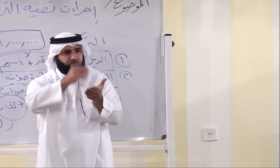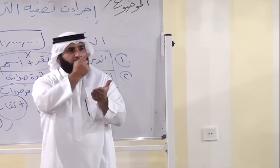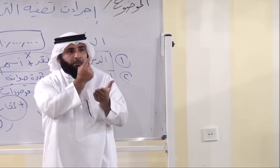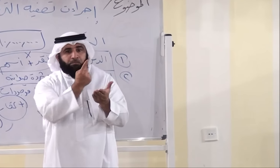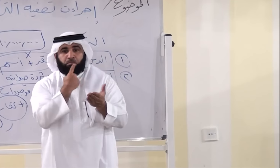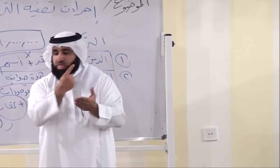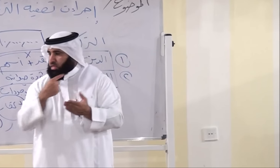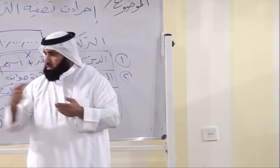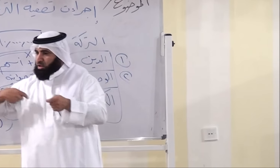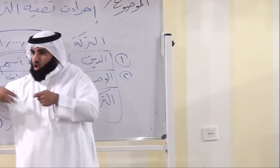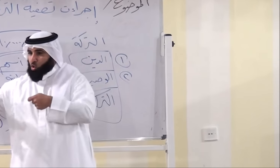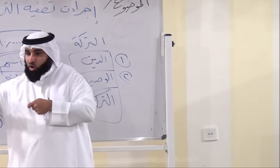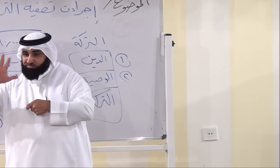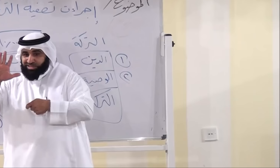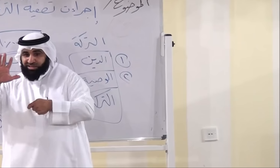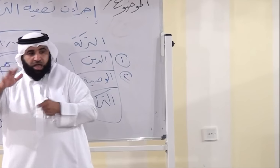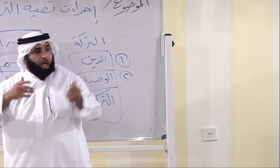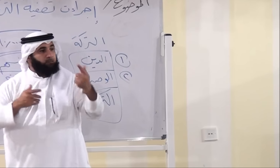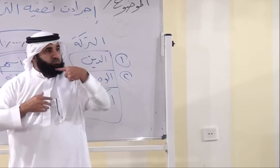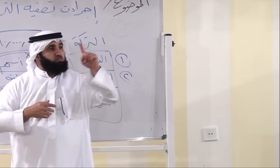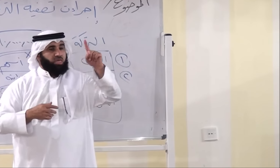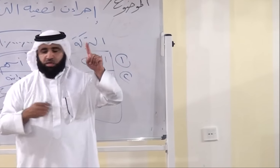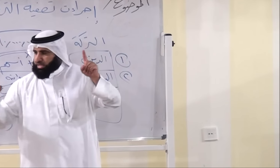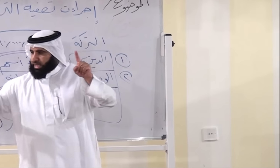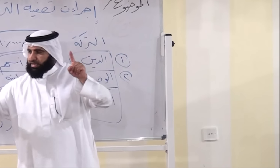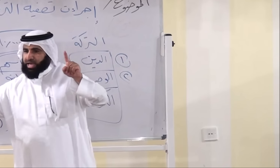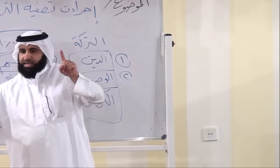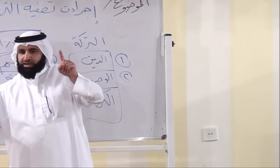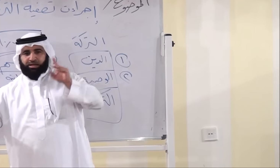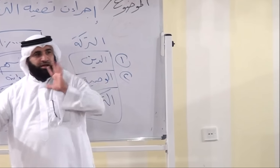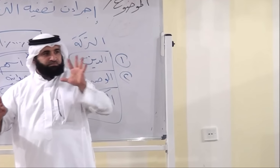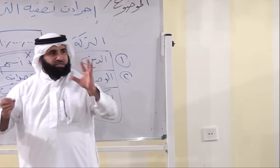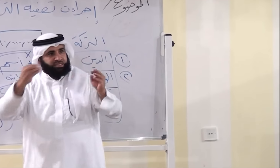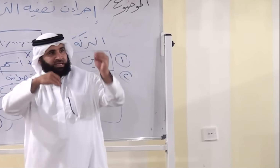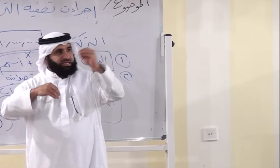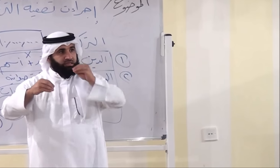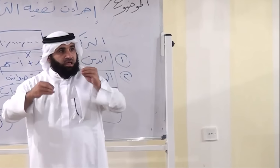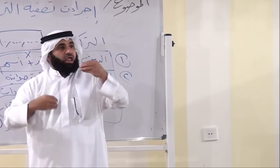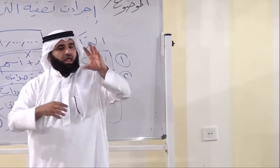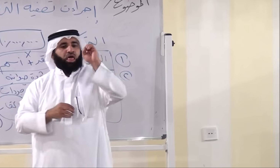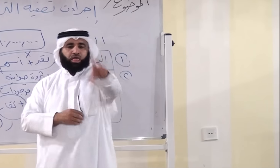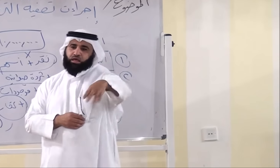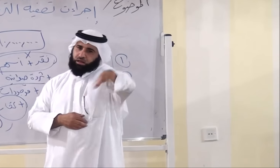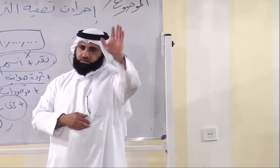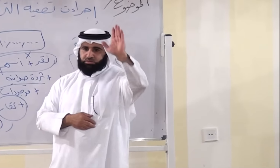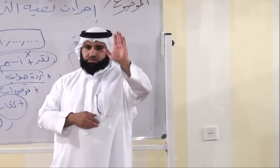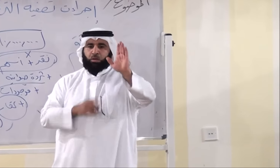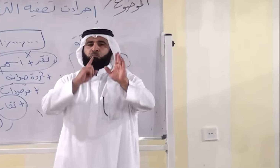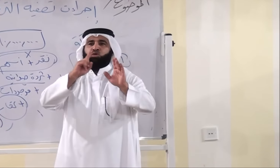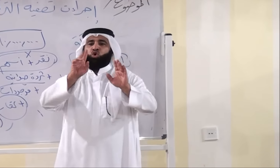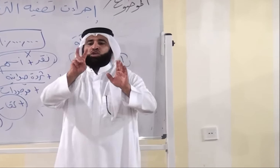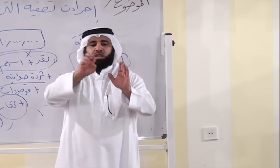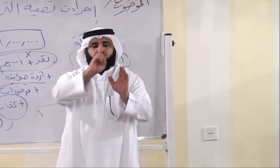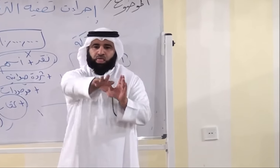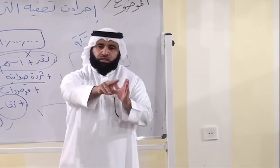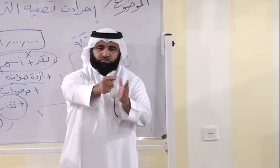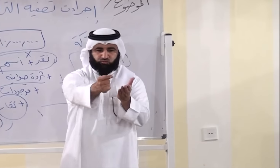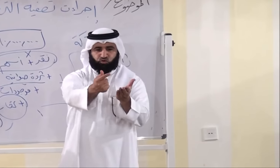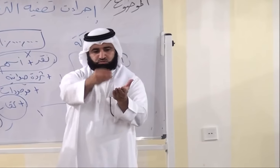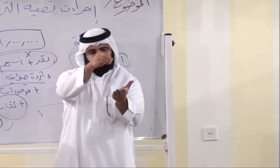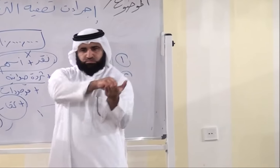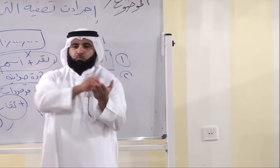بقية المشترين والراغبين في الشراء ويحافظون على سعر العقار مرتفع، وهم يكون لهم الأولوية